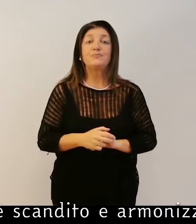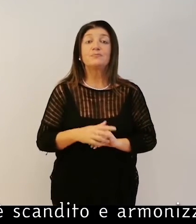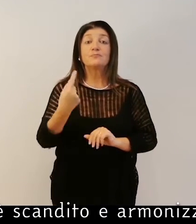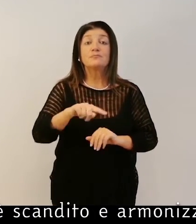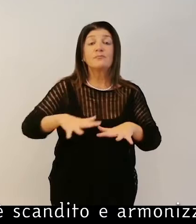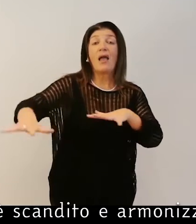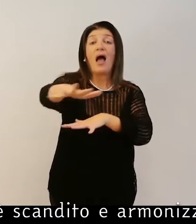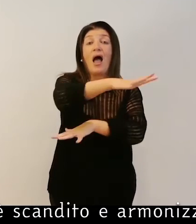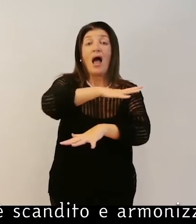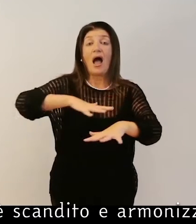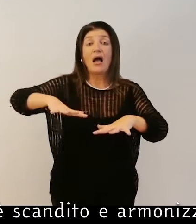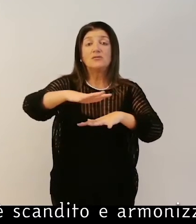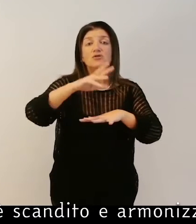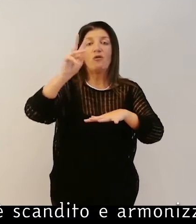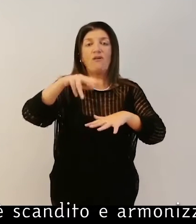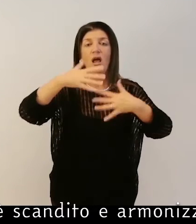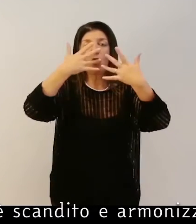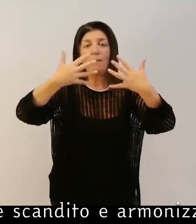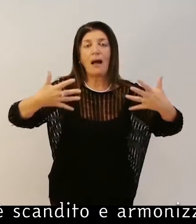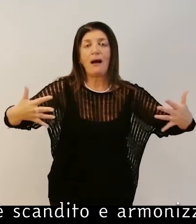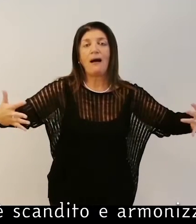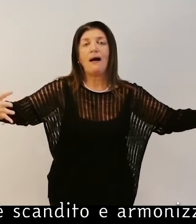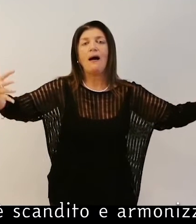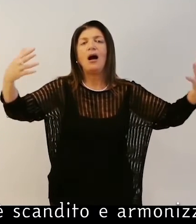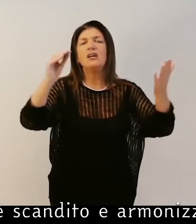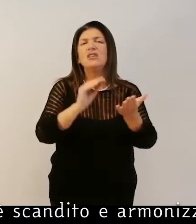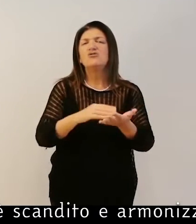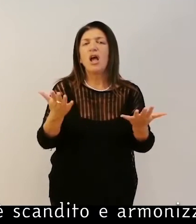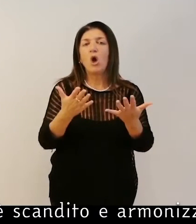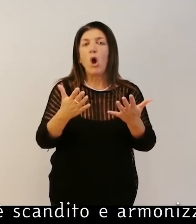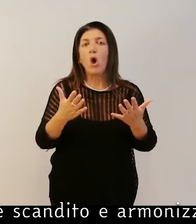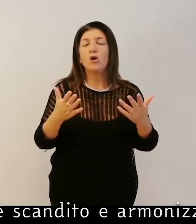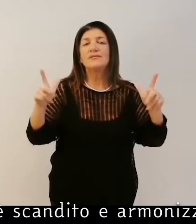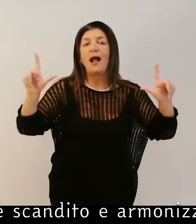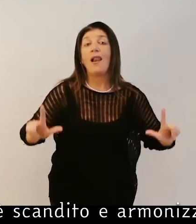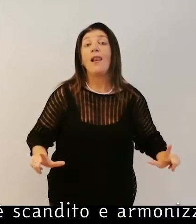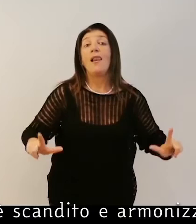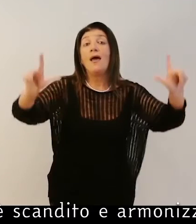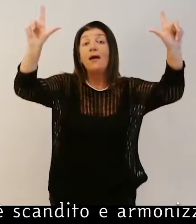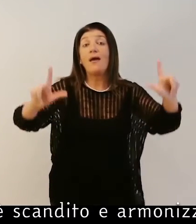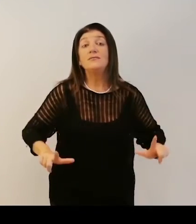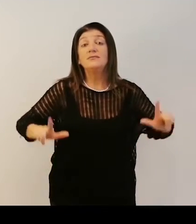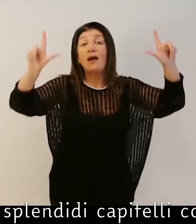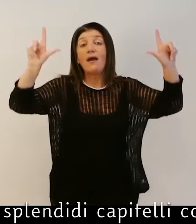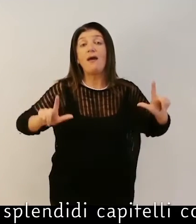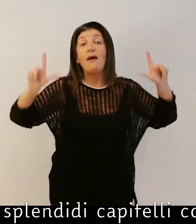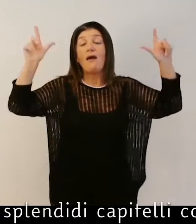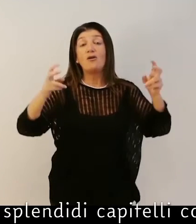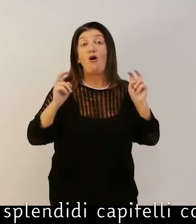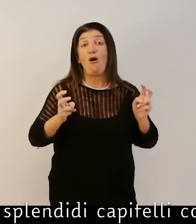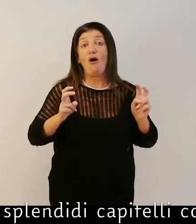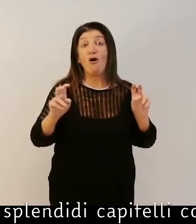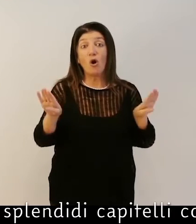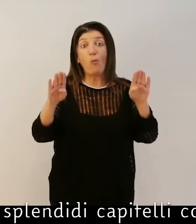Lo spazio è scandito e armonizzato da una fitta serie di lesene scanalate e dorate, coronate